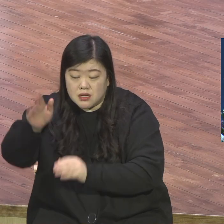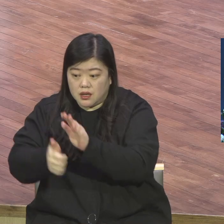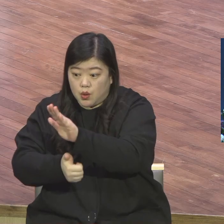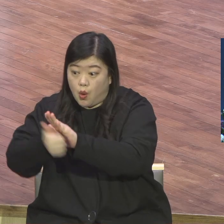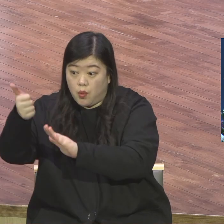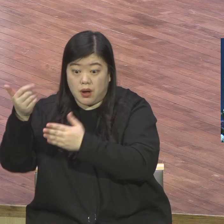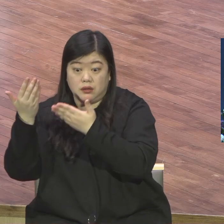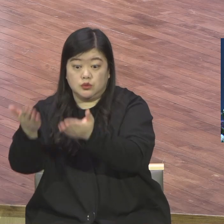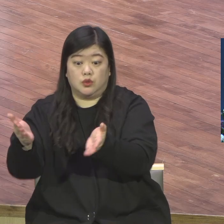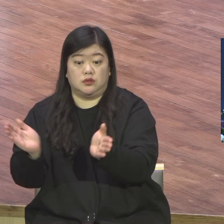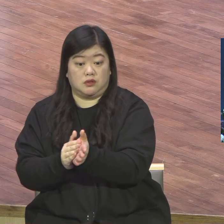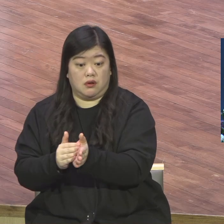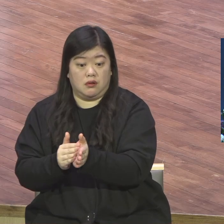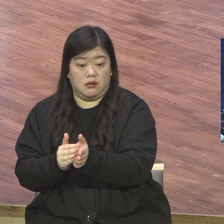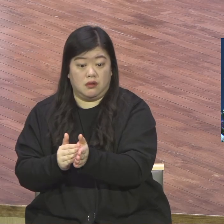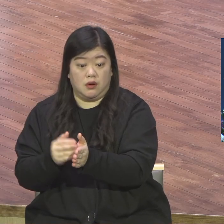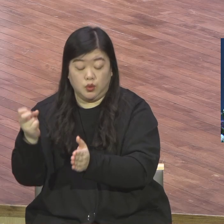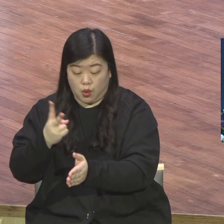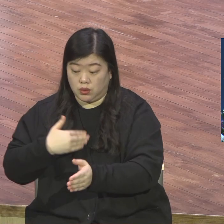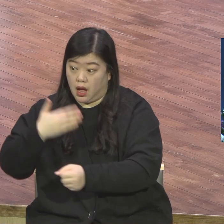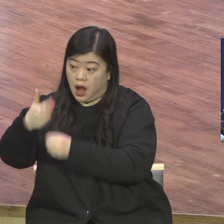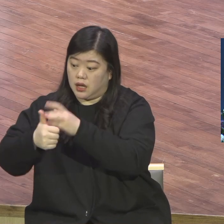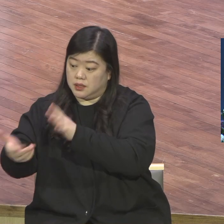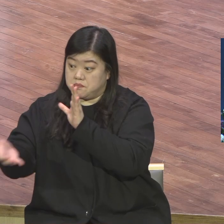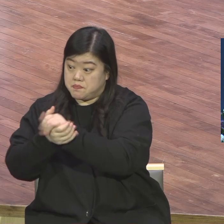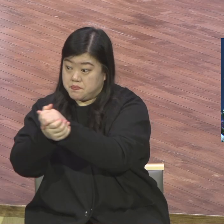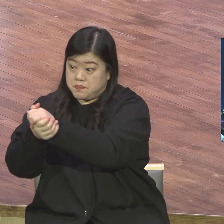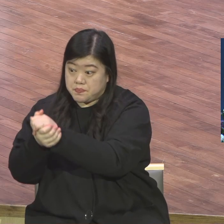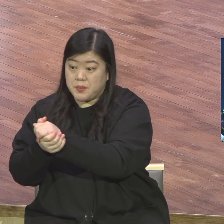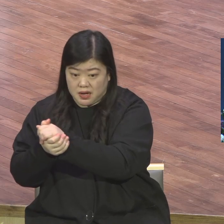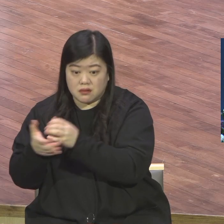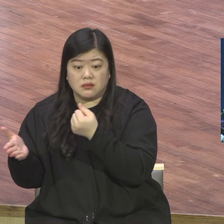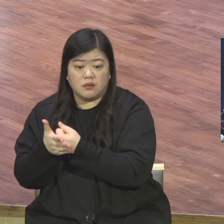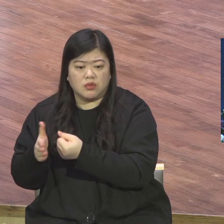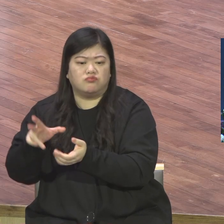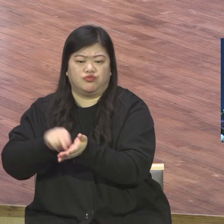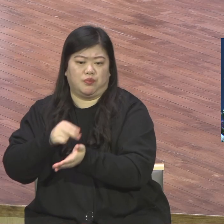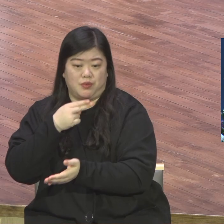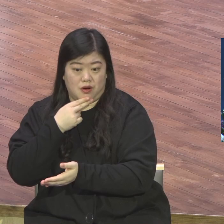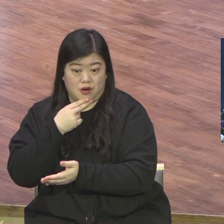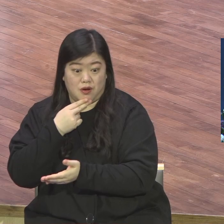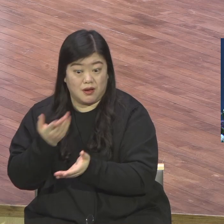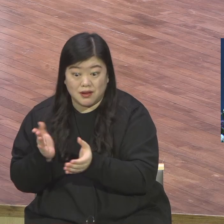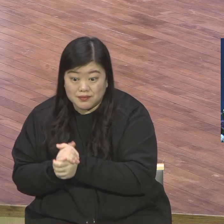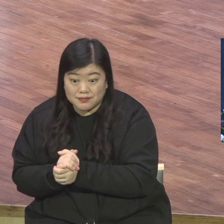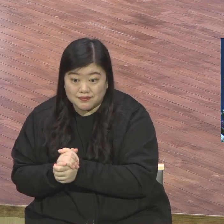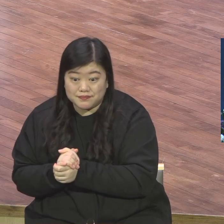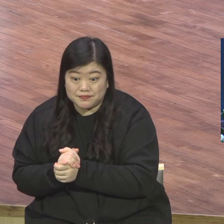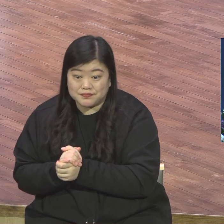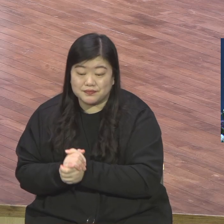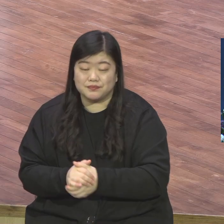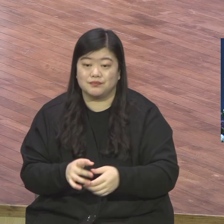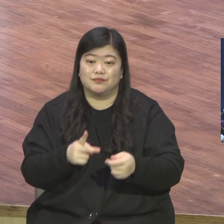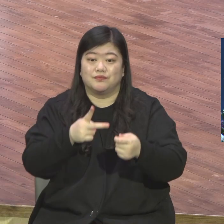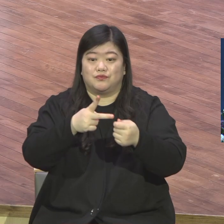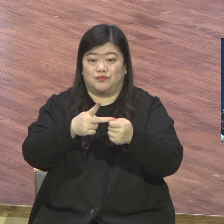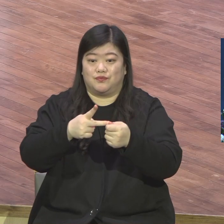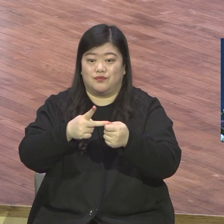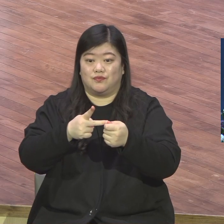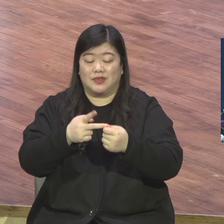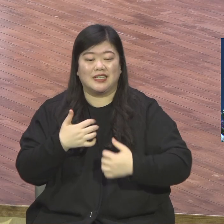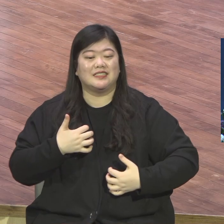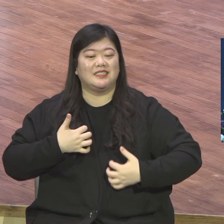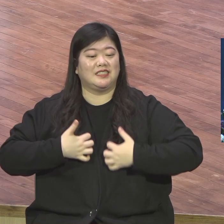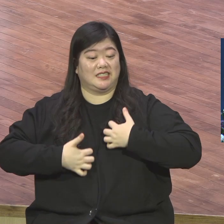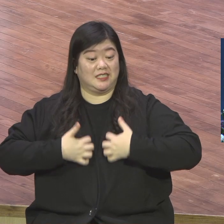살면서 하나님과 화평을 누리는 증거 있기를 제물로 축복합니다. 두 번째로 즐거워할 수 있는 이름 이유입니다.